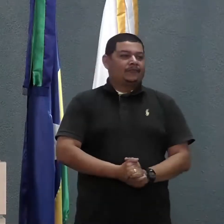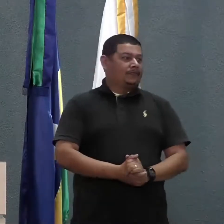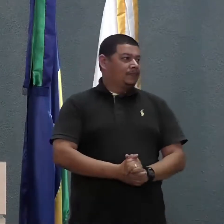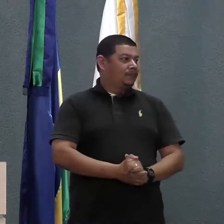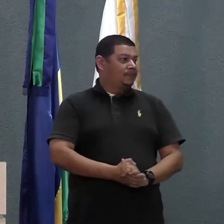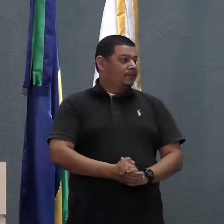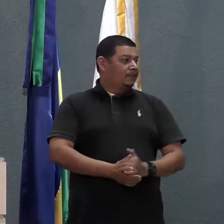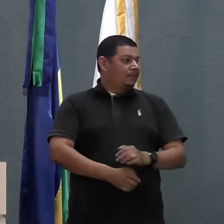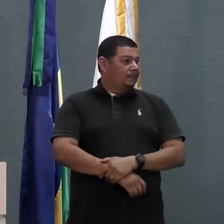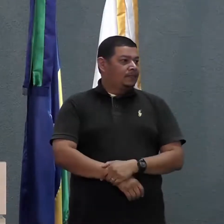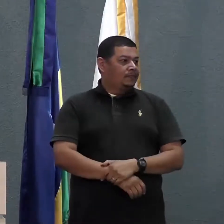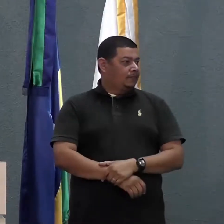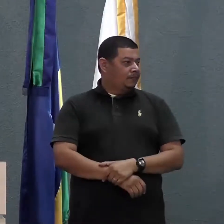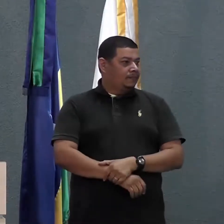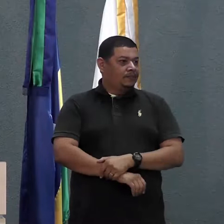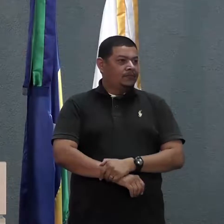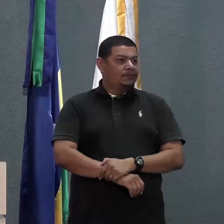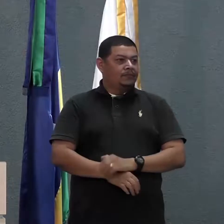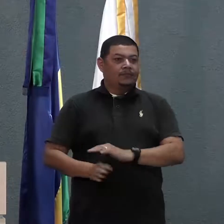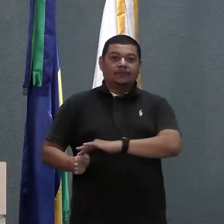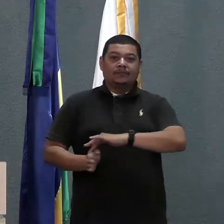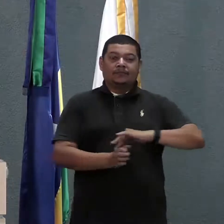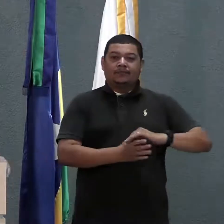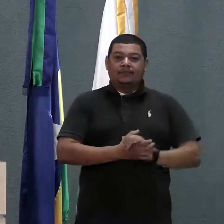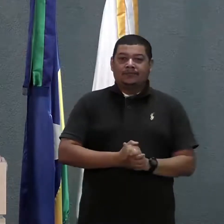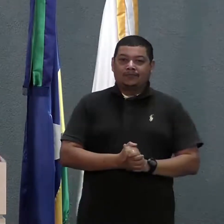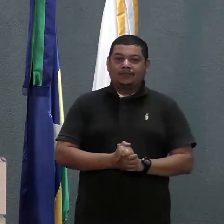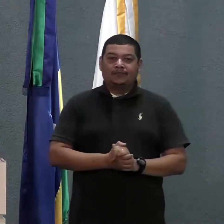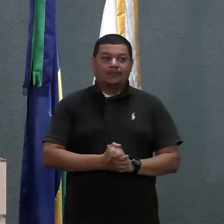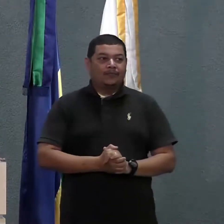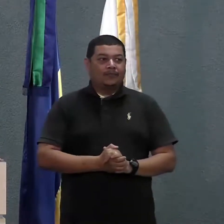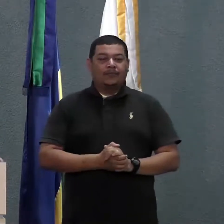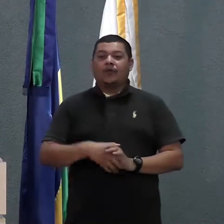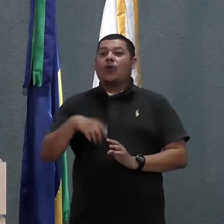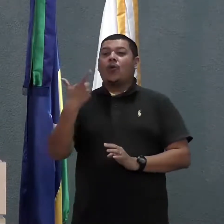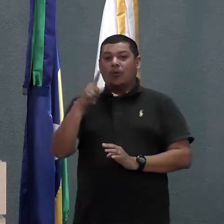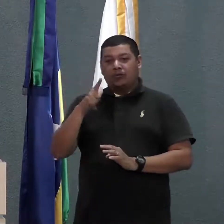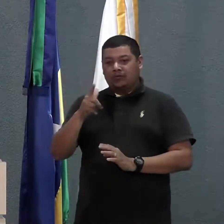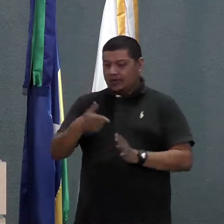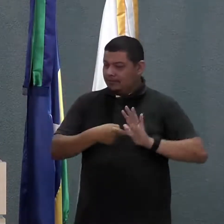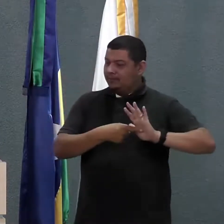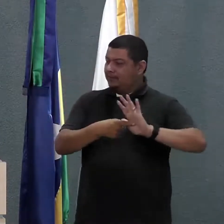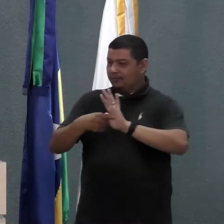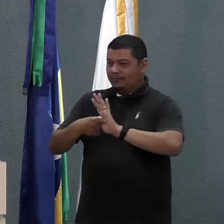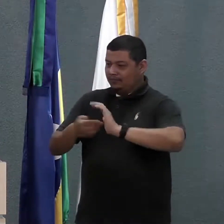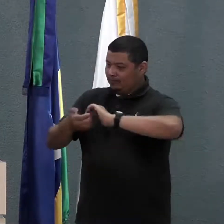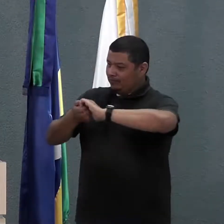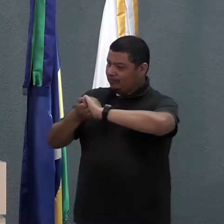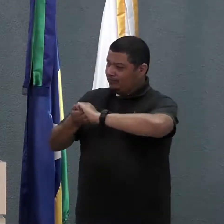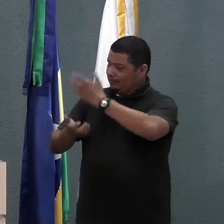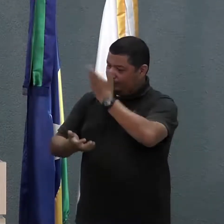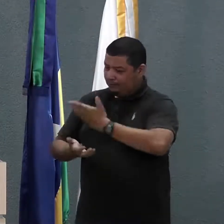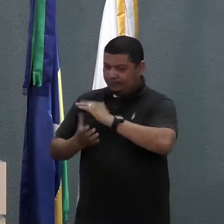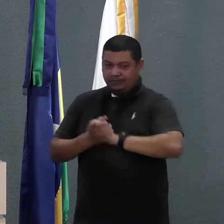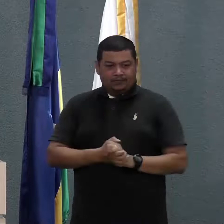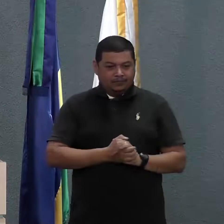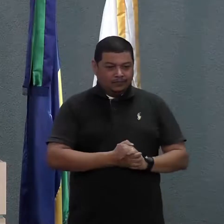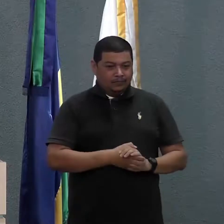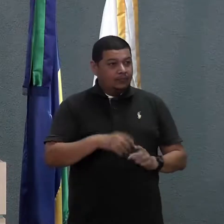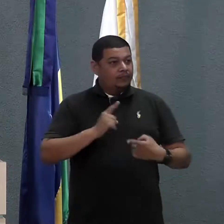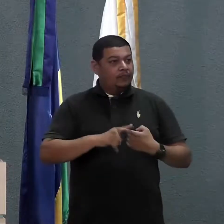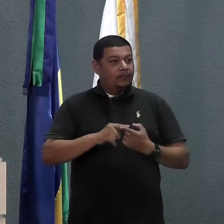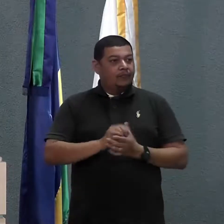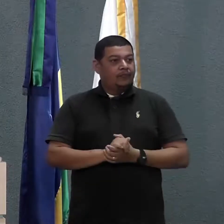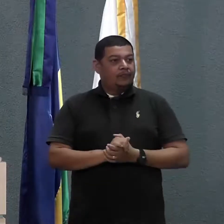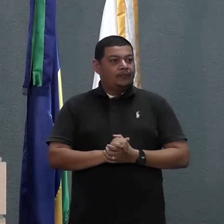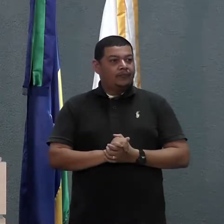Obrigado, pela ordem. Doutor Diógenes, mais uma vez expressar aqui o meu parabéns para o senhor, que o senhor conduz